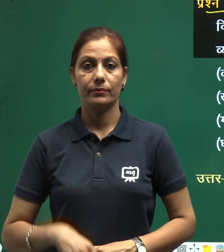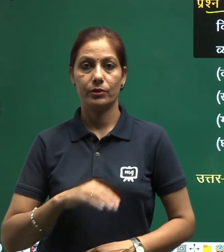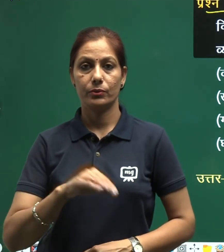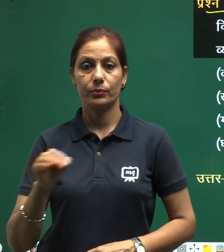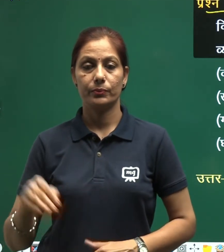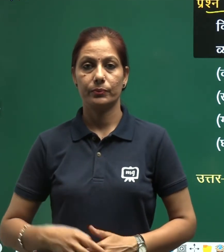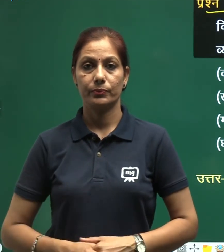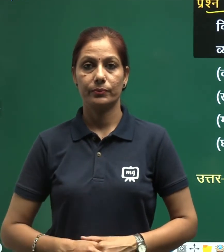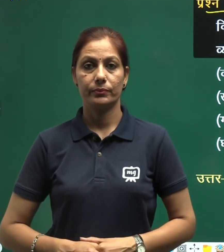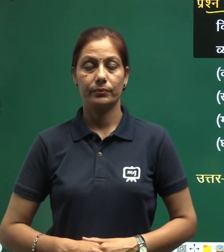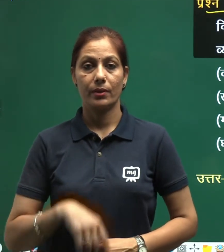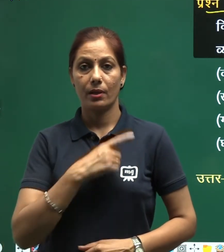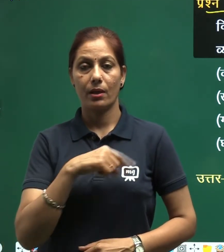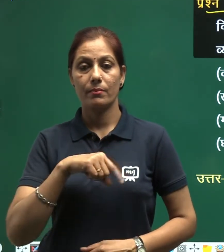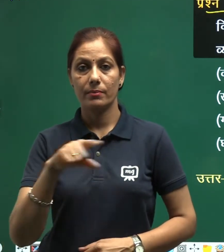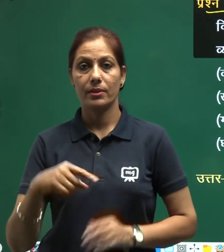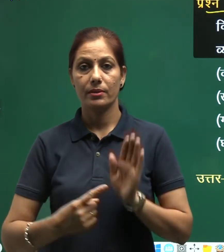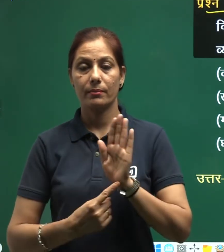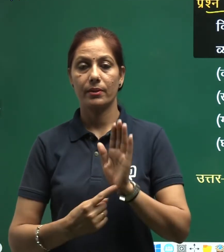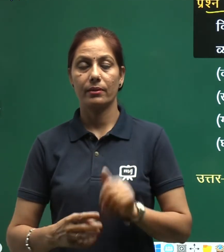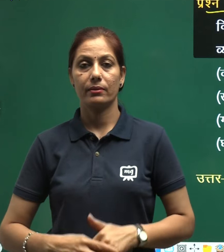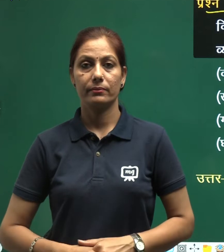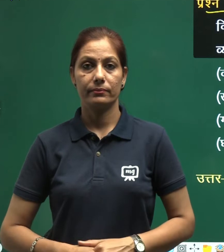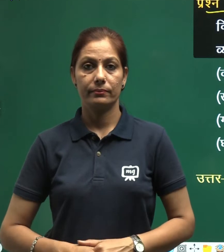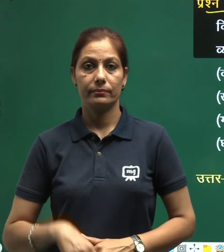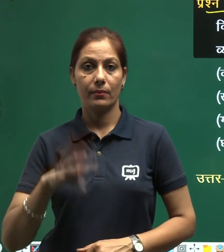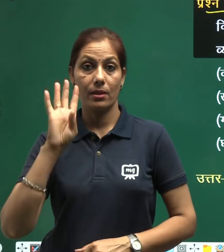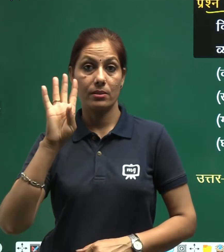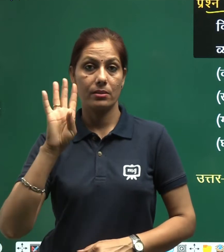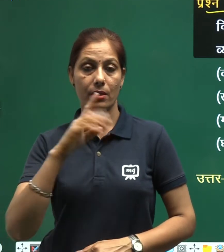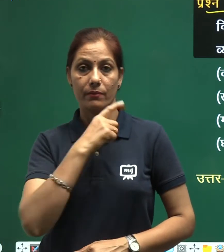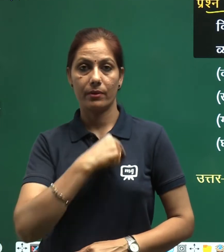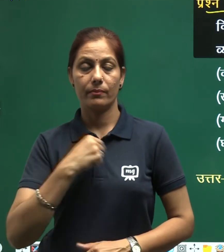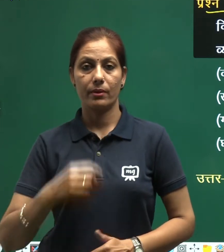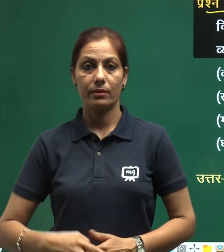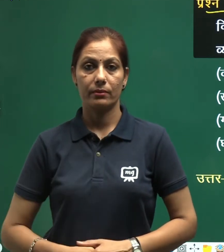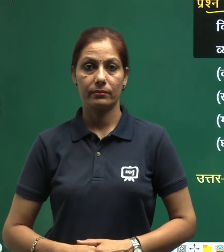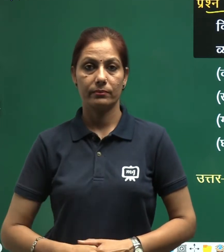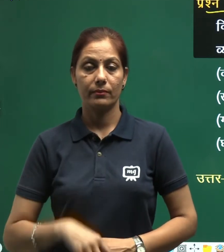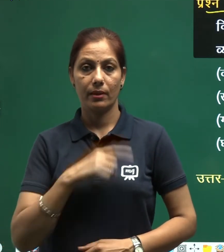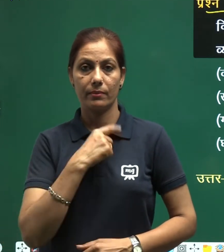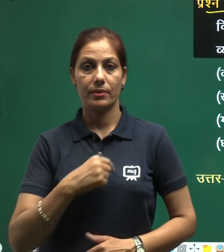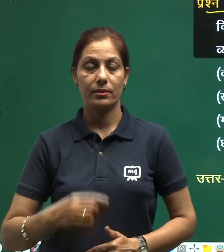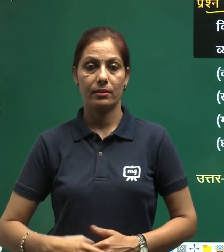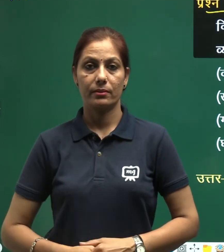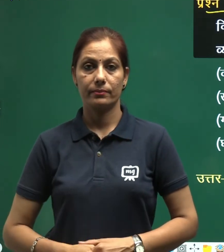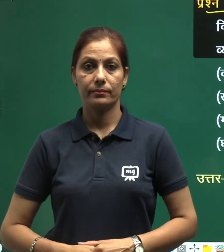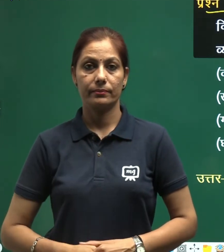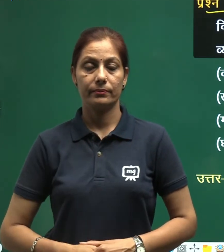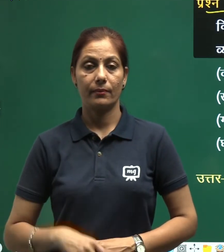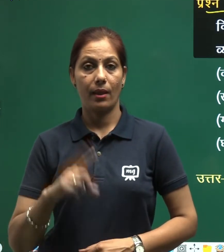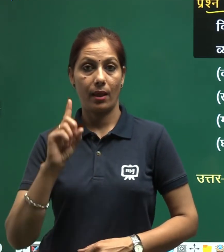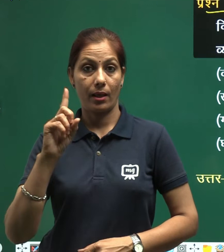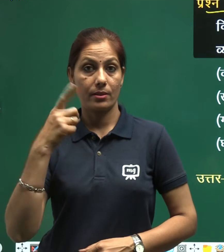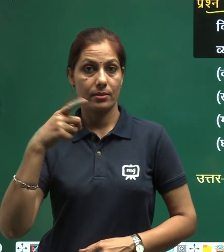बच्चों, यहां आपके सामने 4 विकल्प है। इनमें से एक